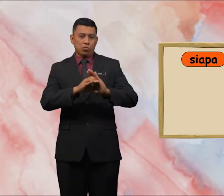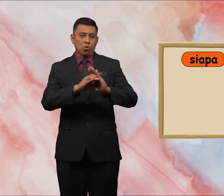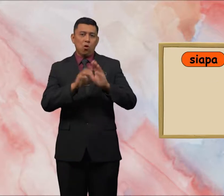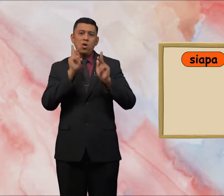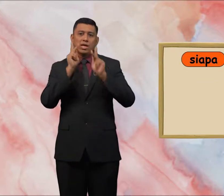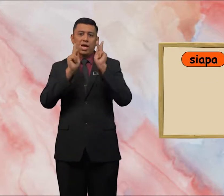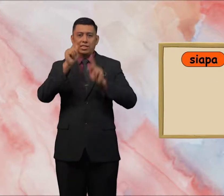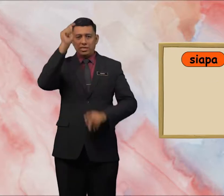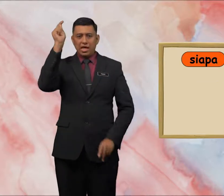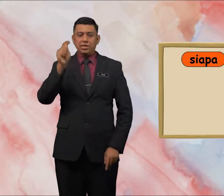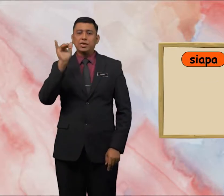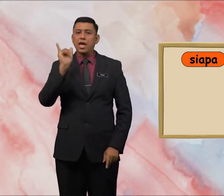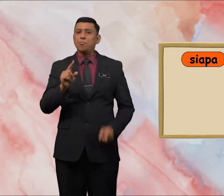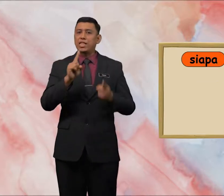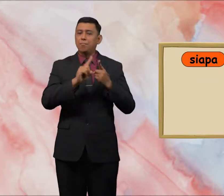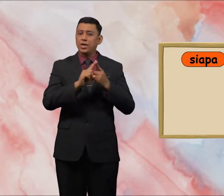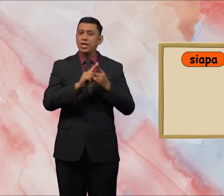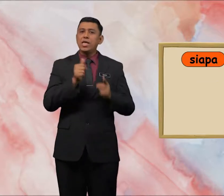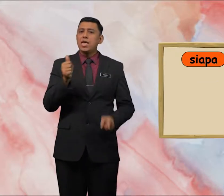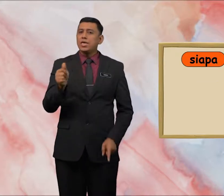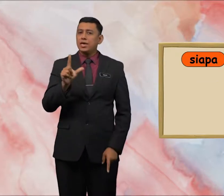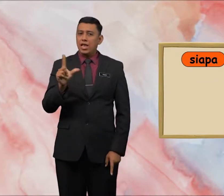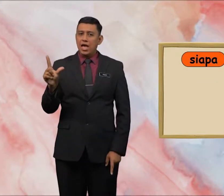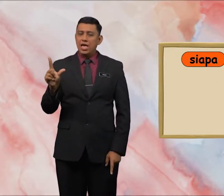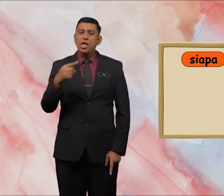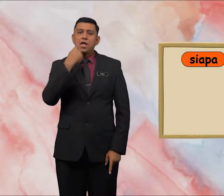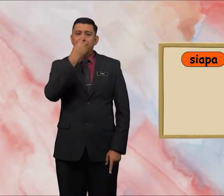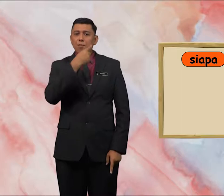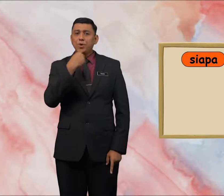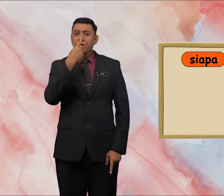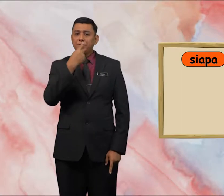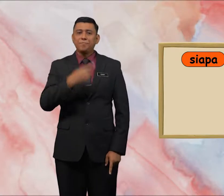Contoh kata tanya yang pertama ialah siapa?